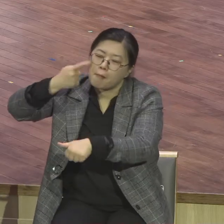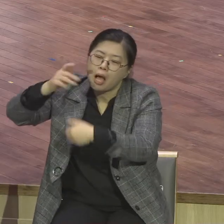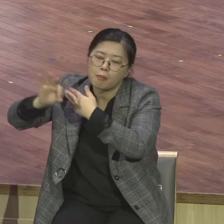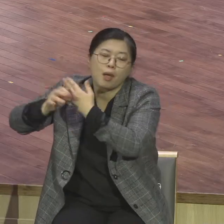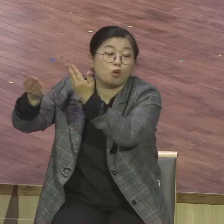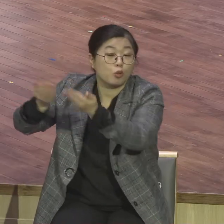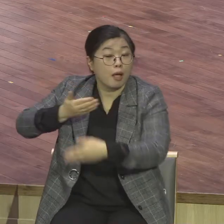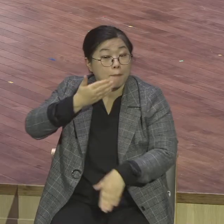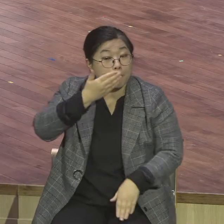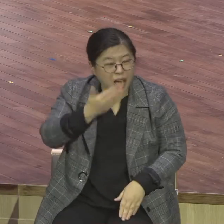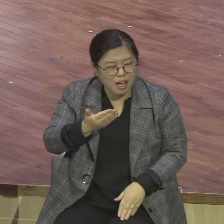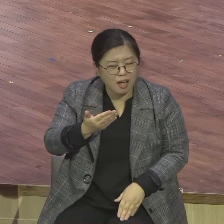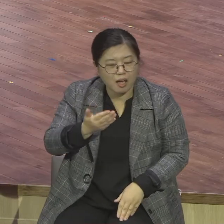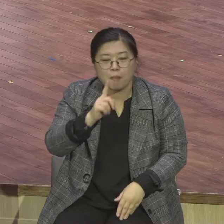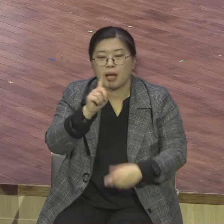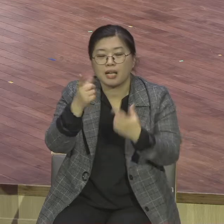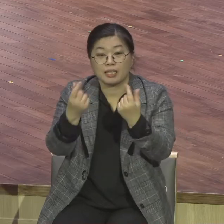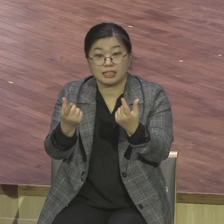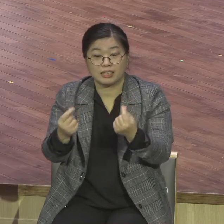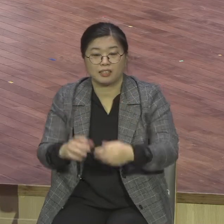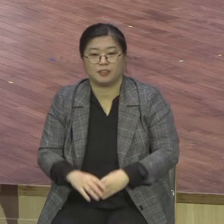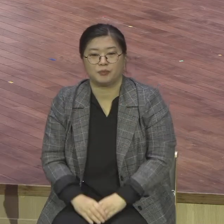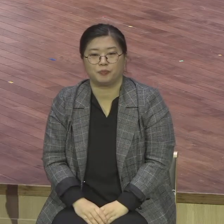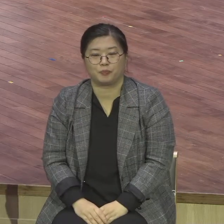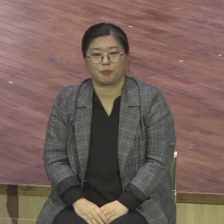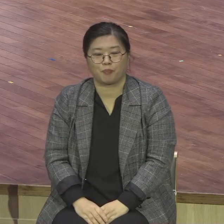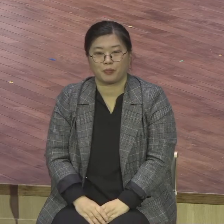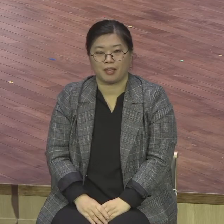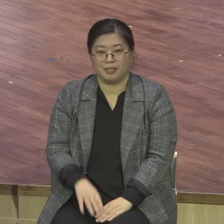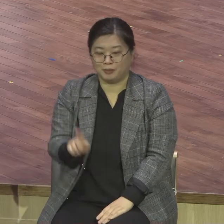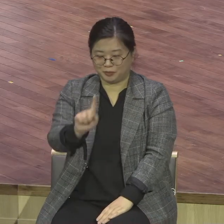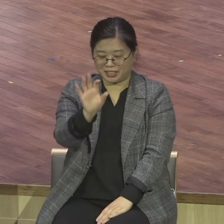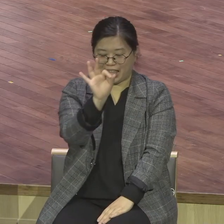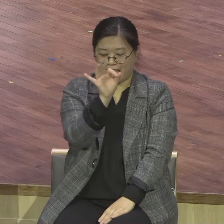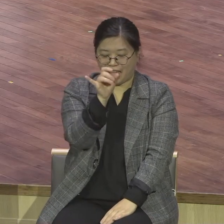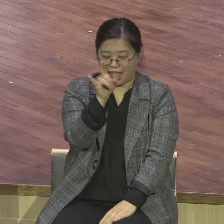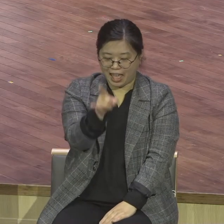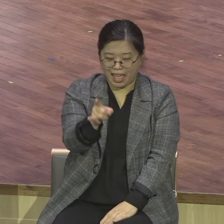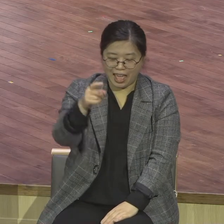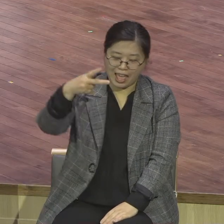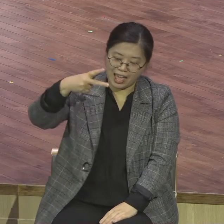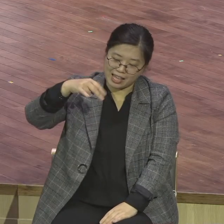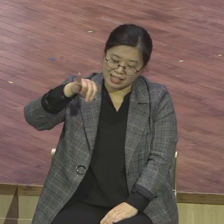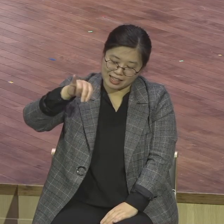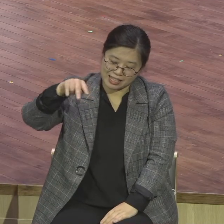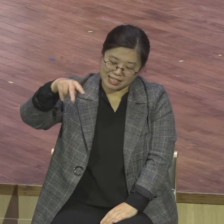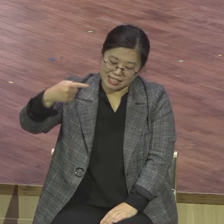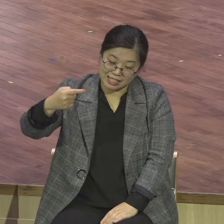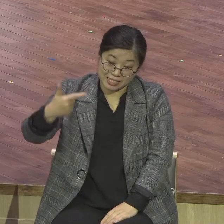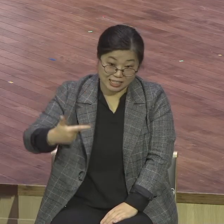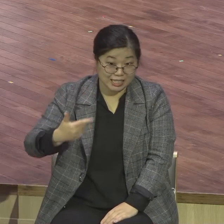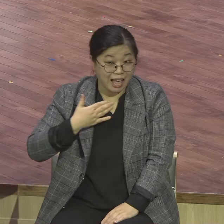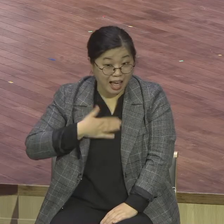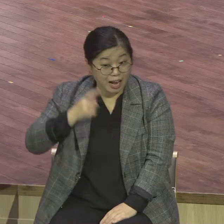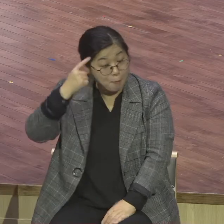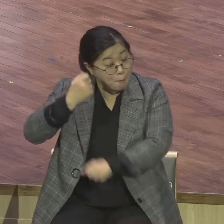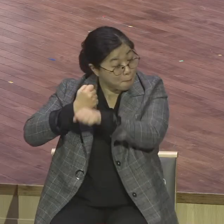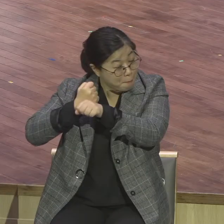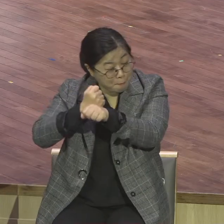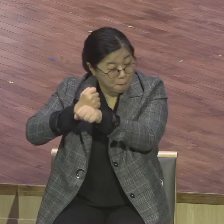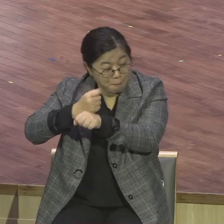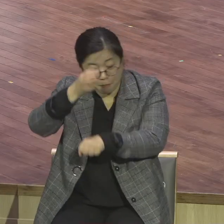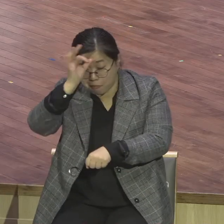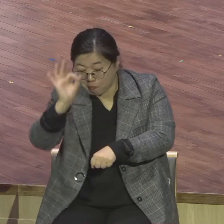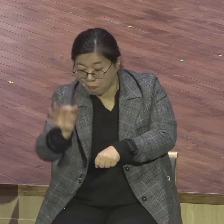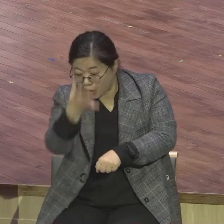전기를 발명할 때에 이 발명할 때 5만 번 이상 기도했다. 기도. 하나님 이걸 어떻게 하면 돼?